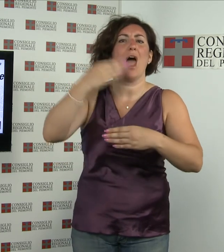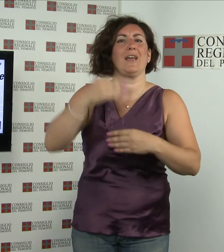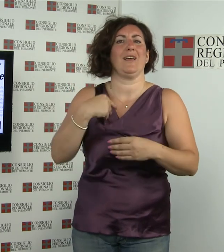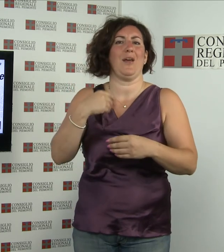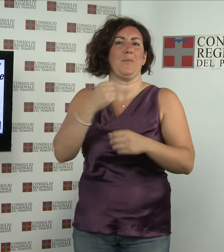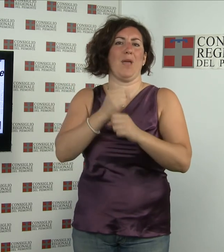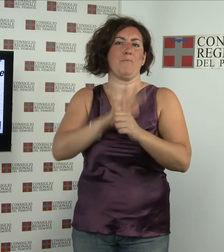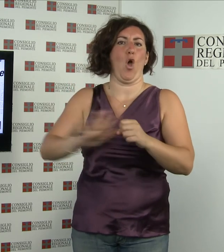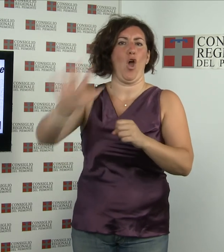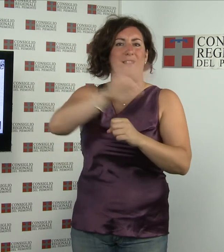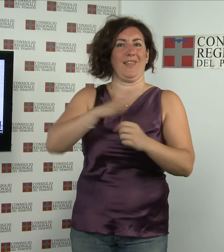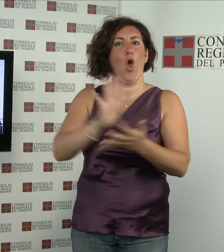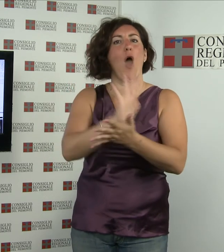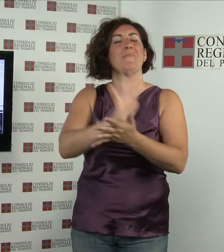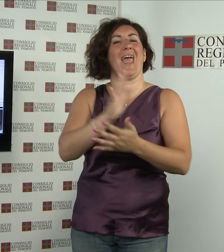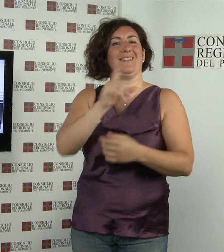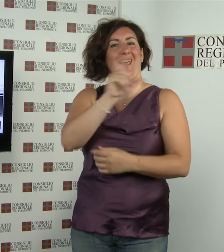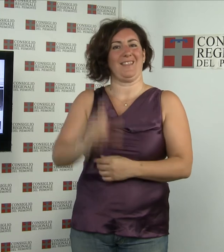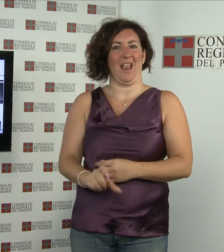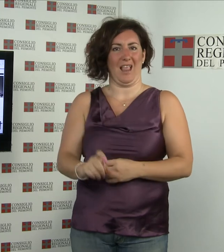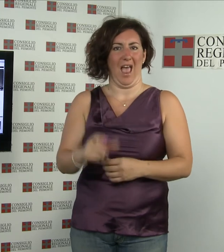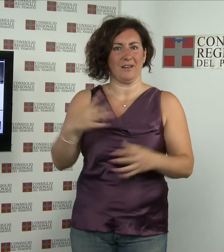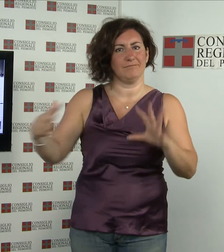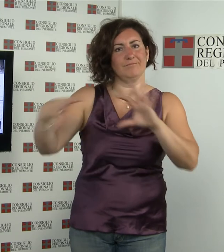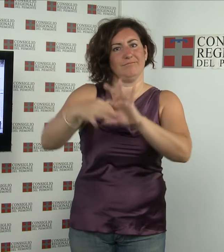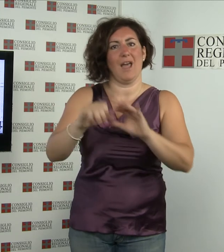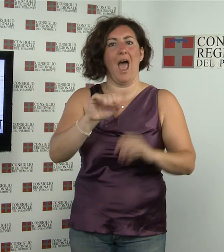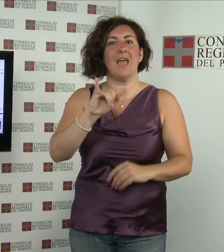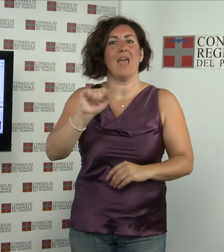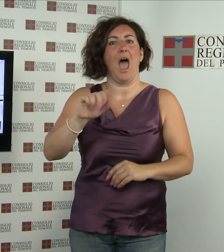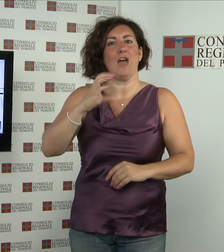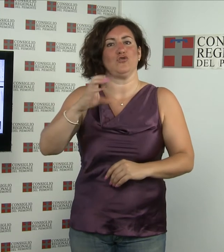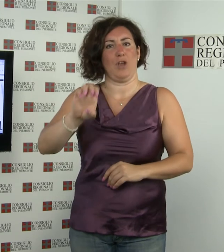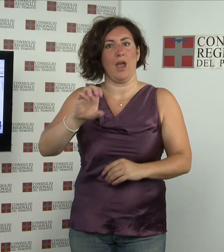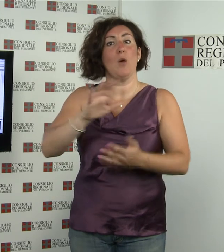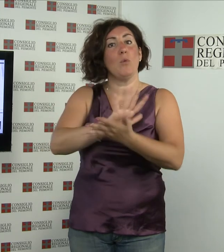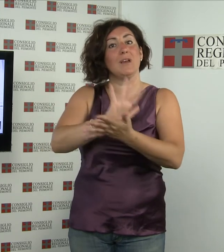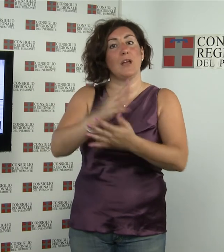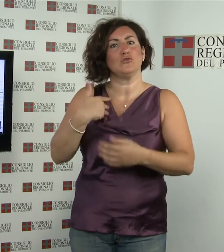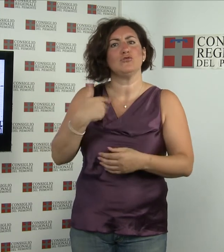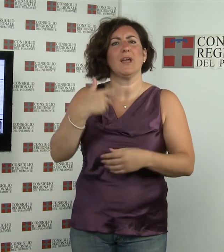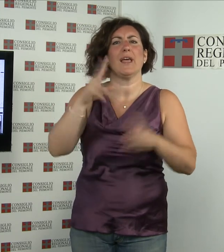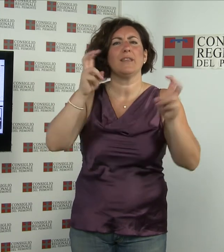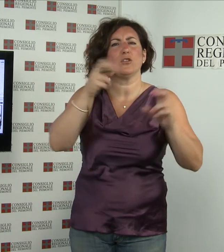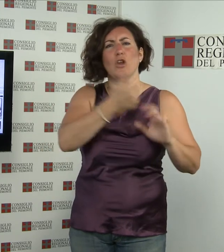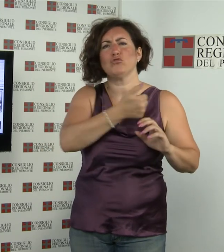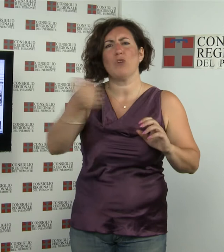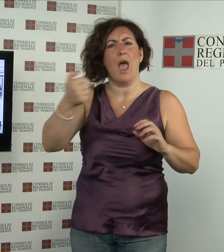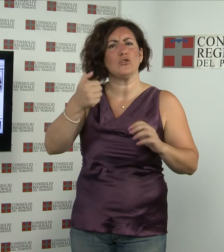consiglio regionale in collaborazione con aiace la pubblicazione presenta una selezione di 100 titoli di commedia girata in piemonte terra di nascita